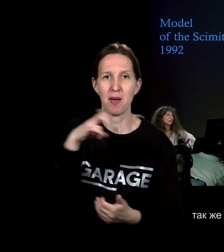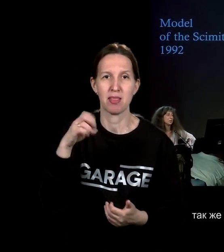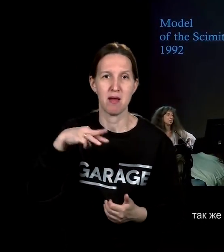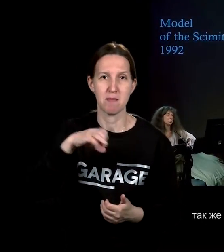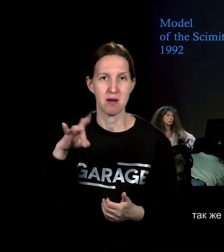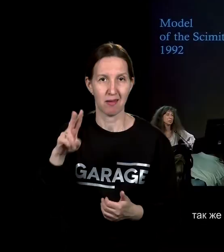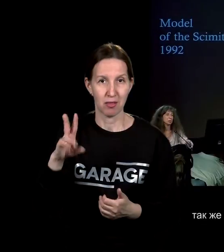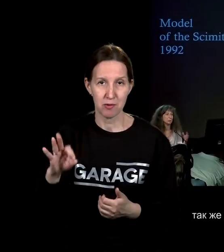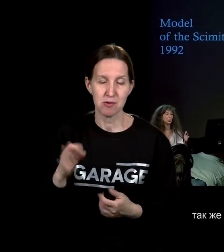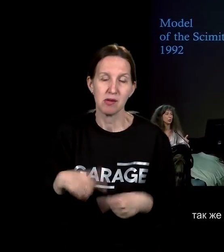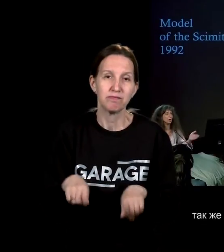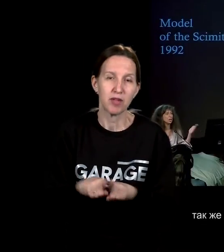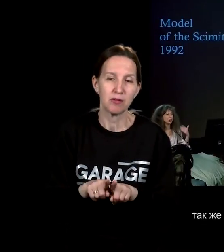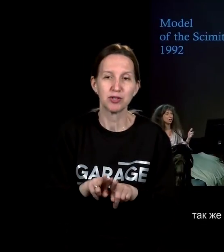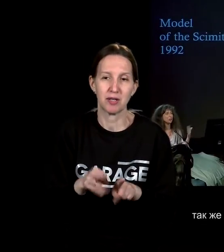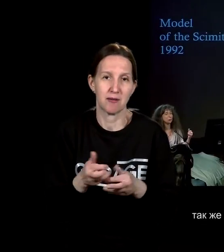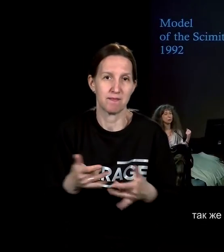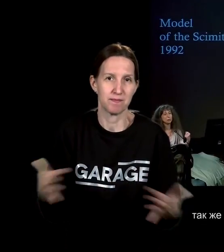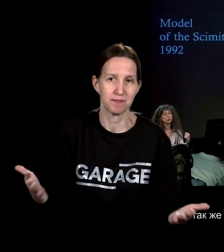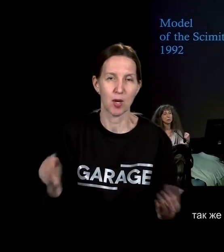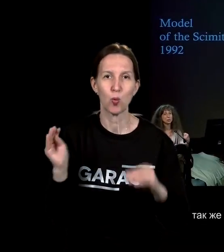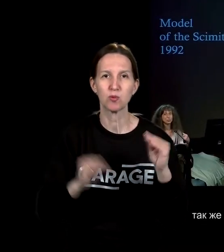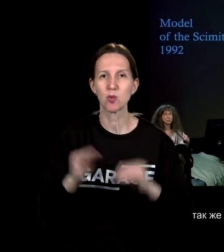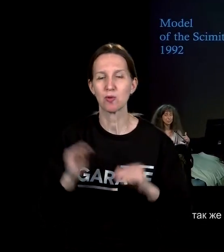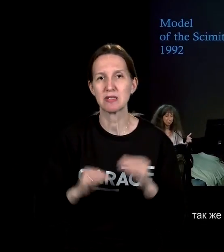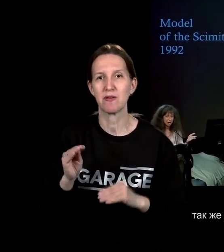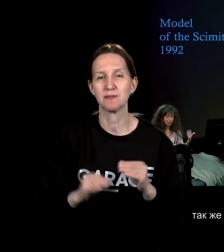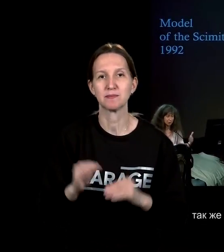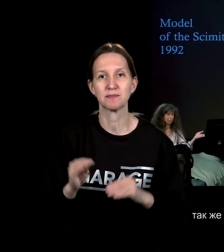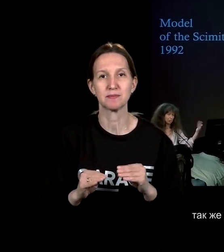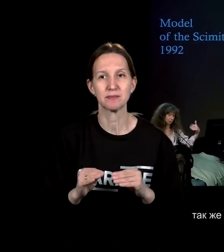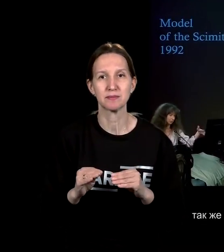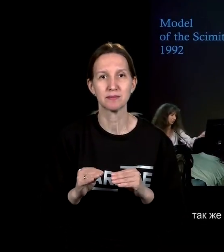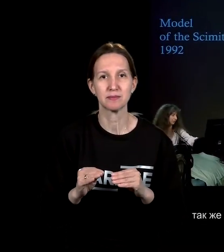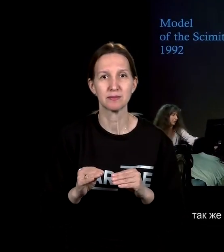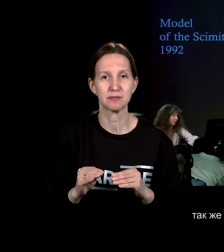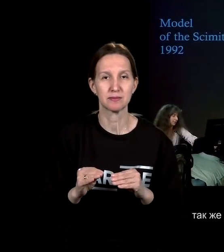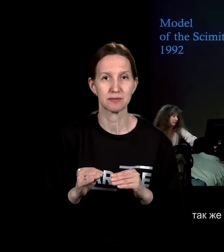так же, как и вот всевозможные различные устройства